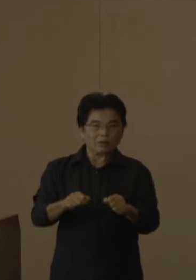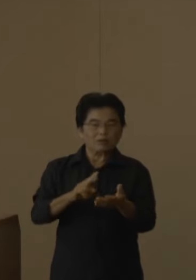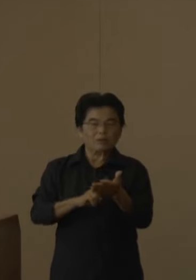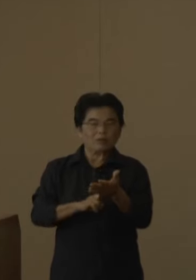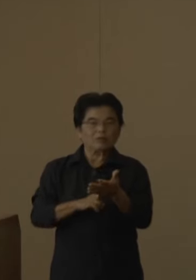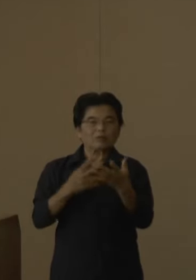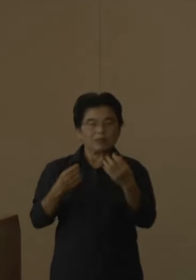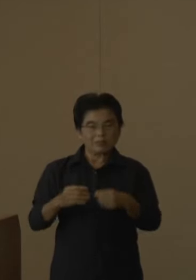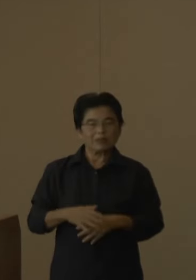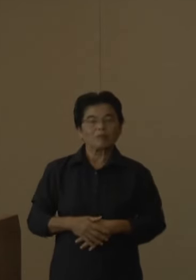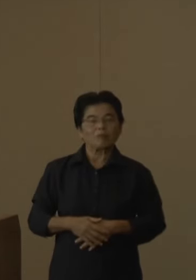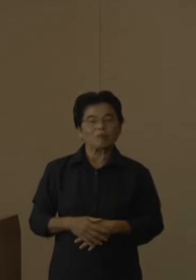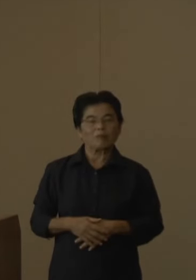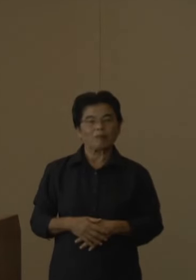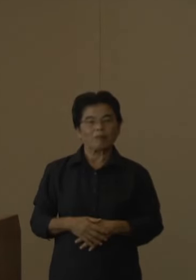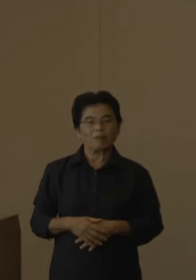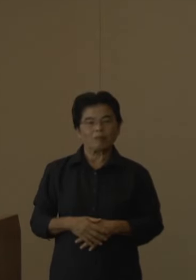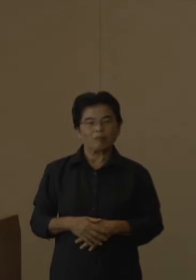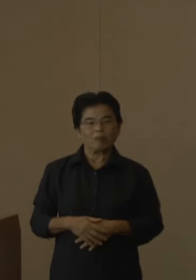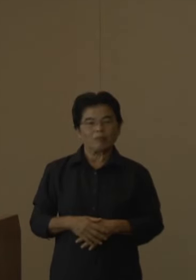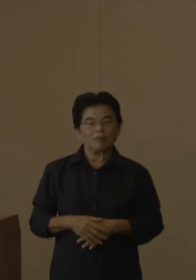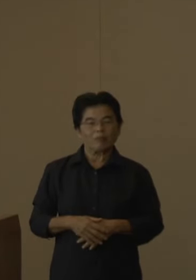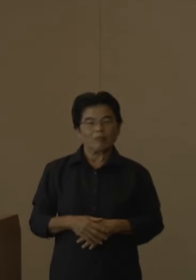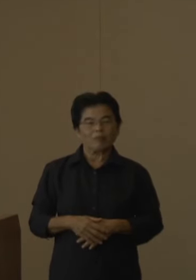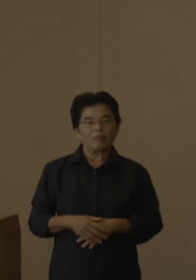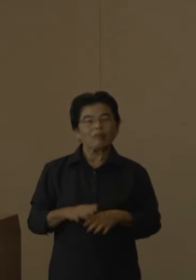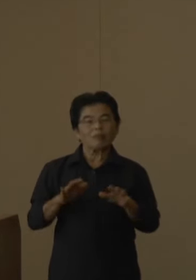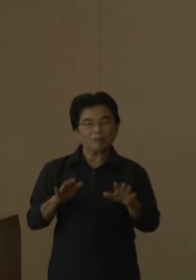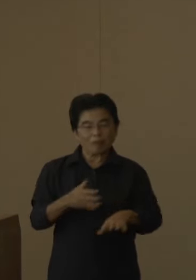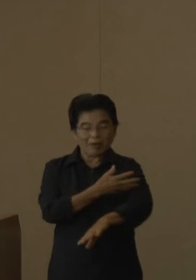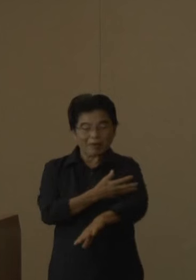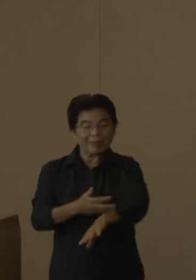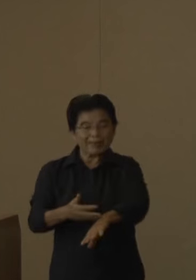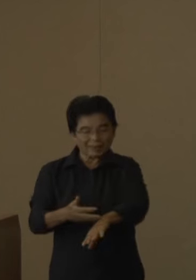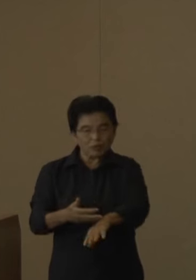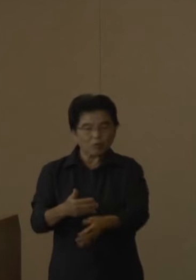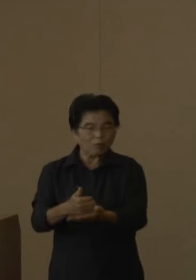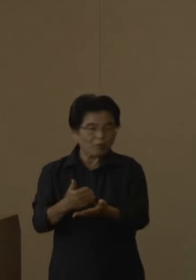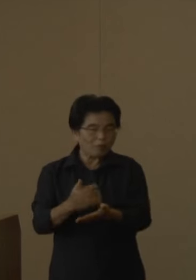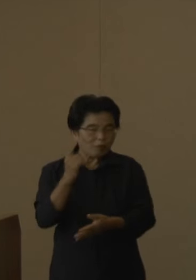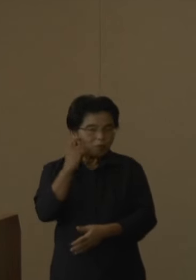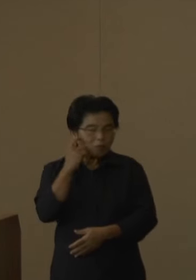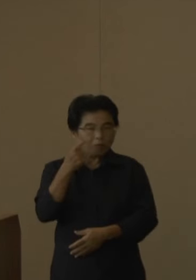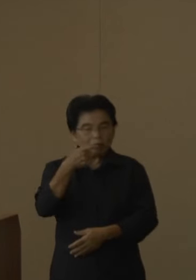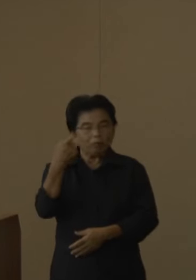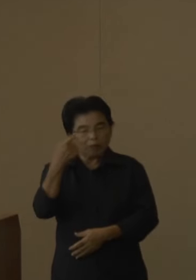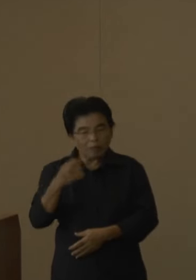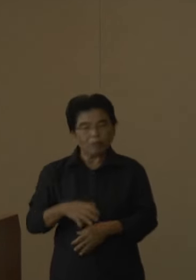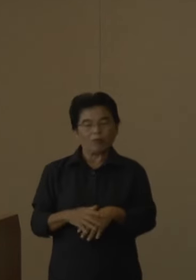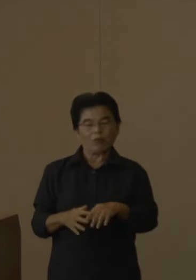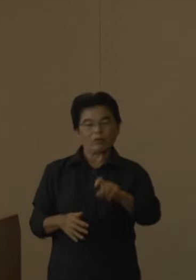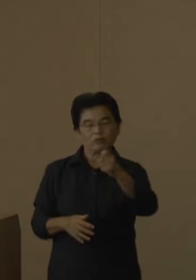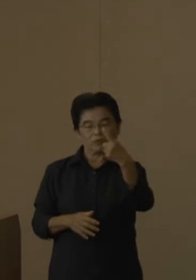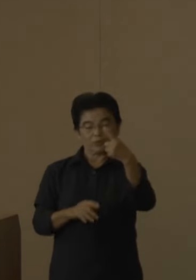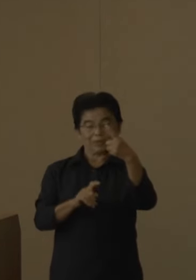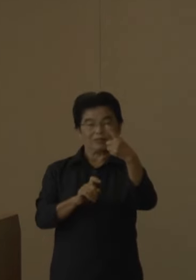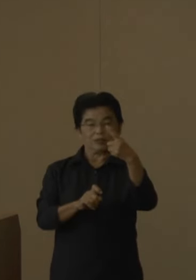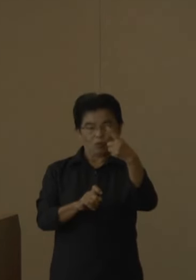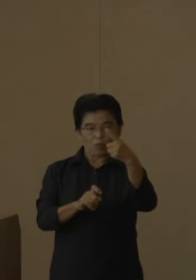ました。 この、経緯を伺っている中で一点気になるのが、その9日土曜日にかなり大雨が降